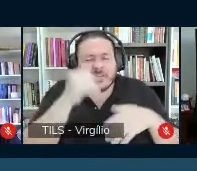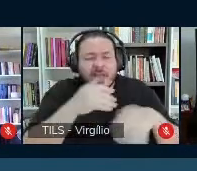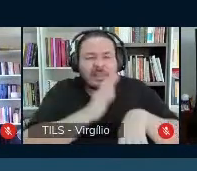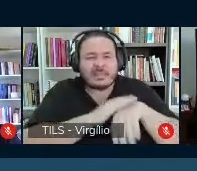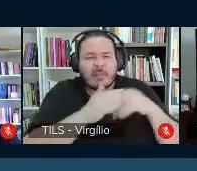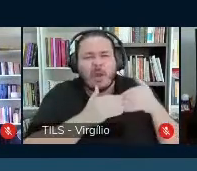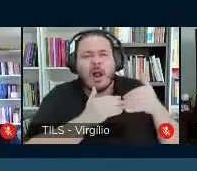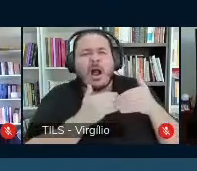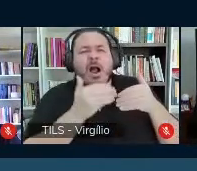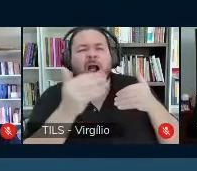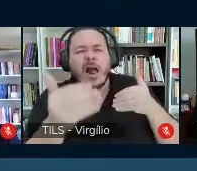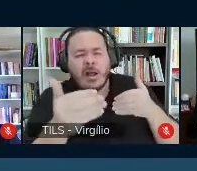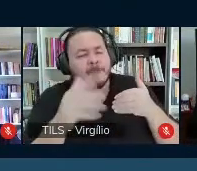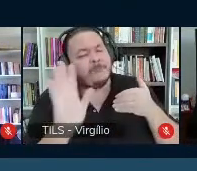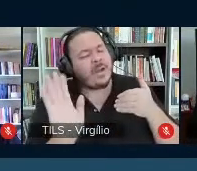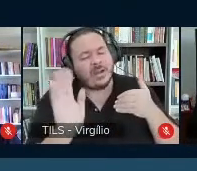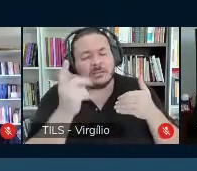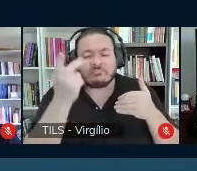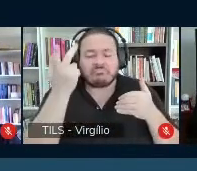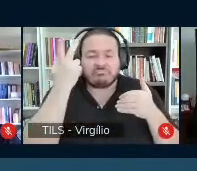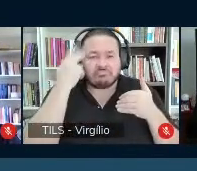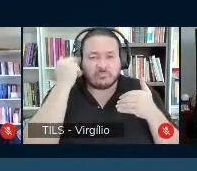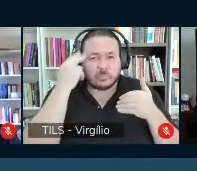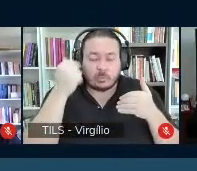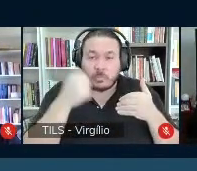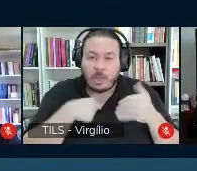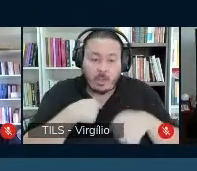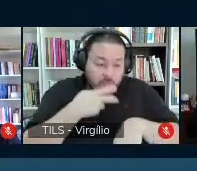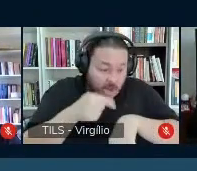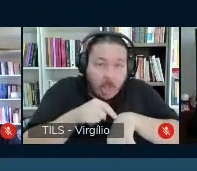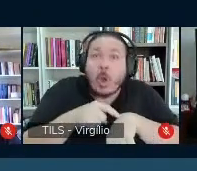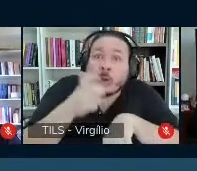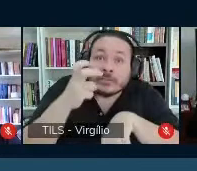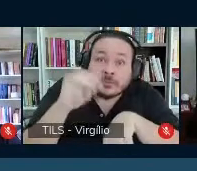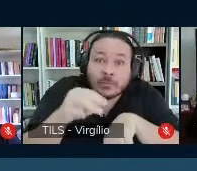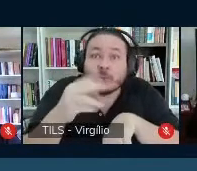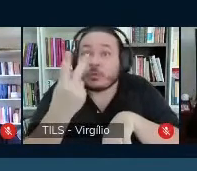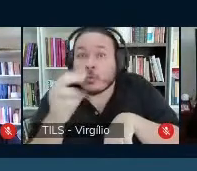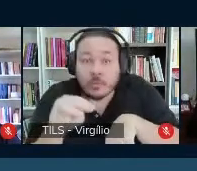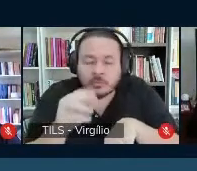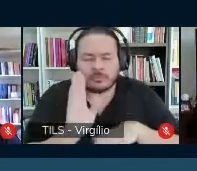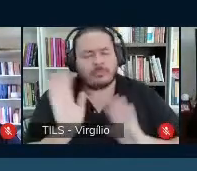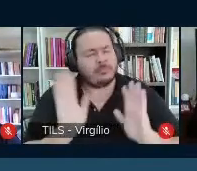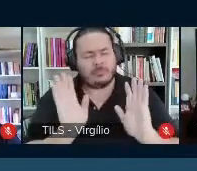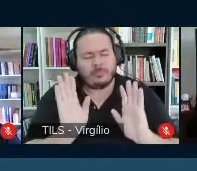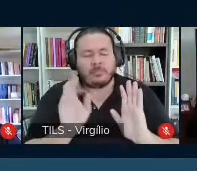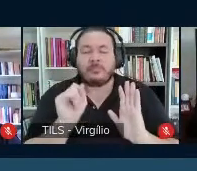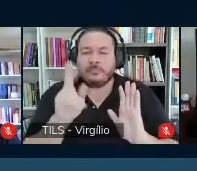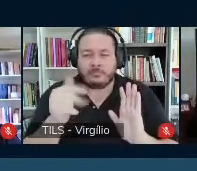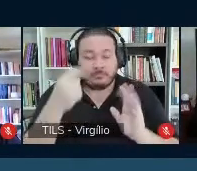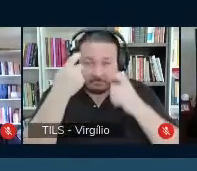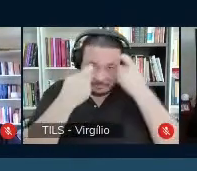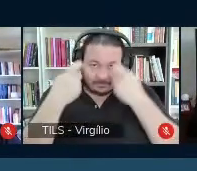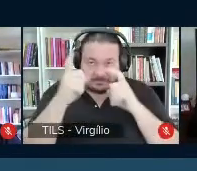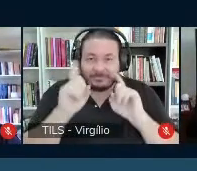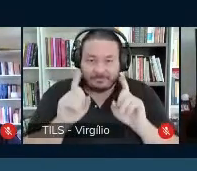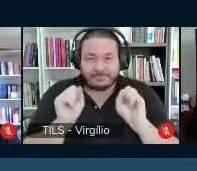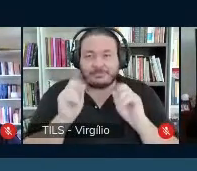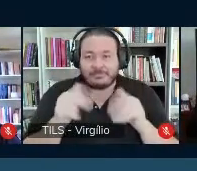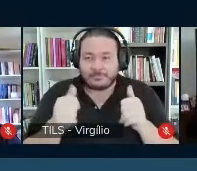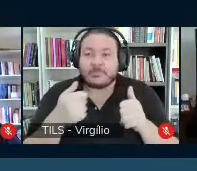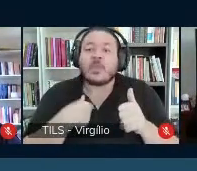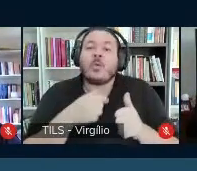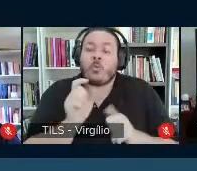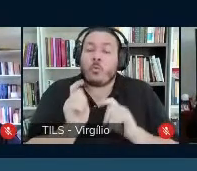tempo menor não tem, eu não vou ficar aqui e dizer falta 5 minutos, falta 2 minutos, isso não, tá bem? Não fiquem preocupados, não. Eu só controlo